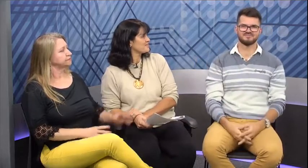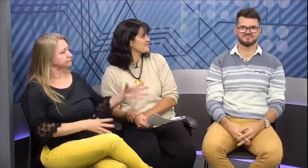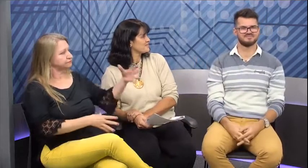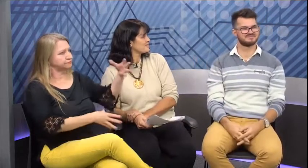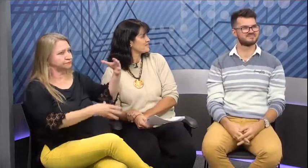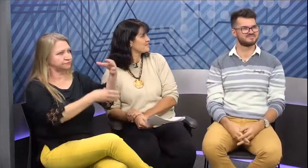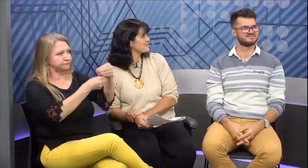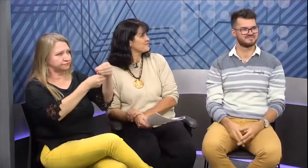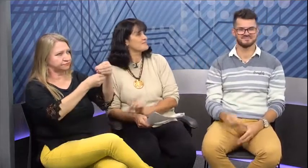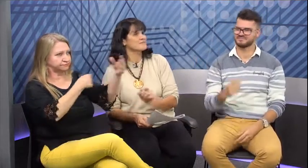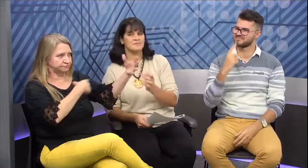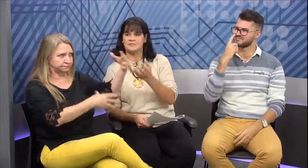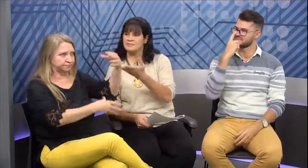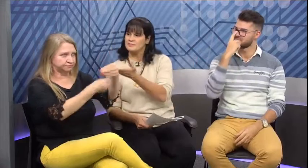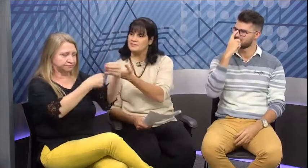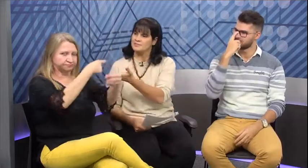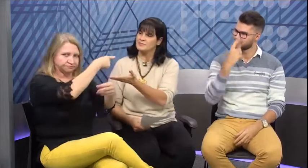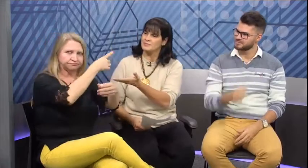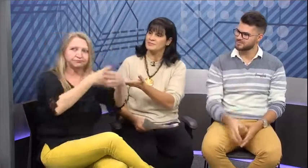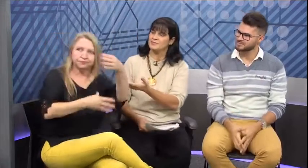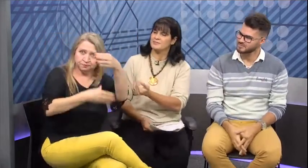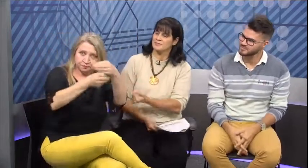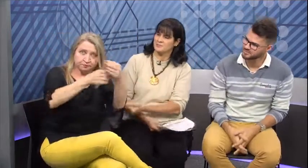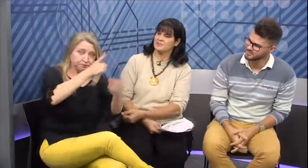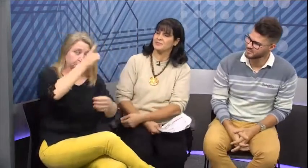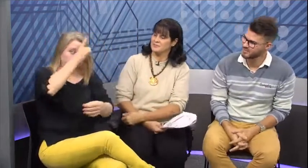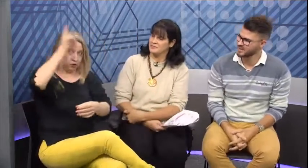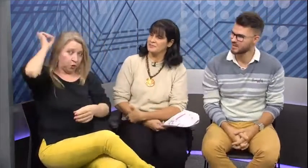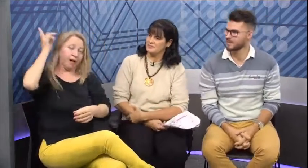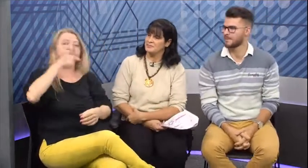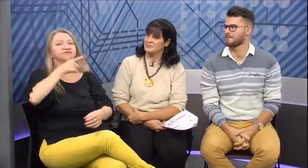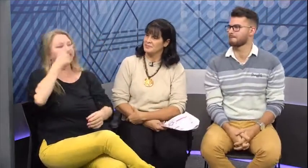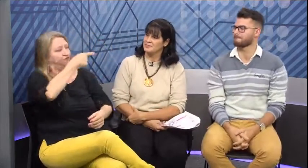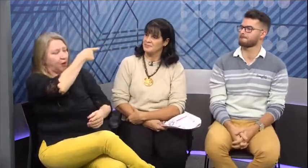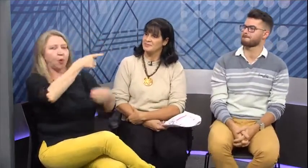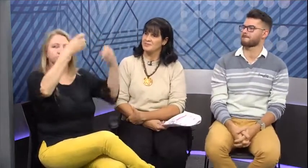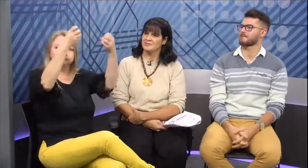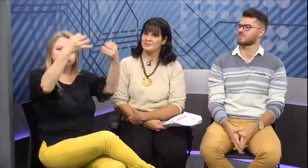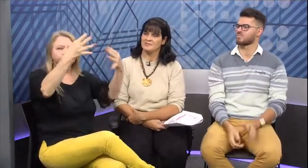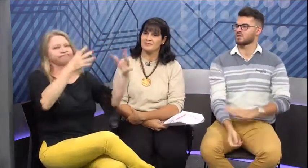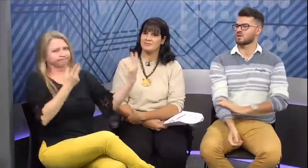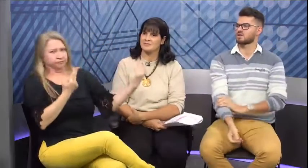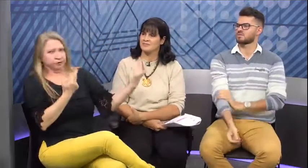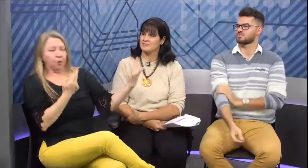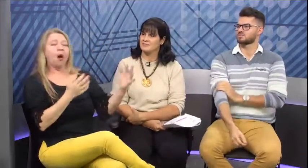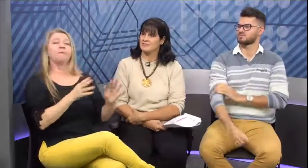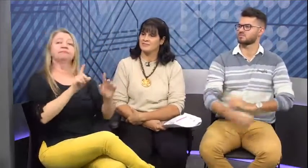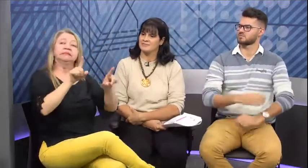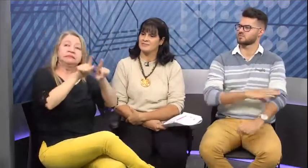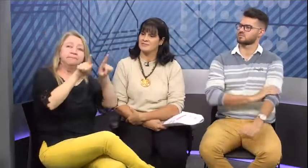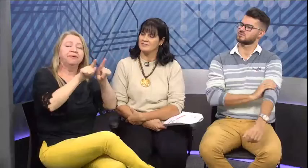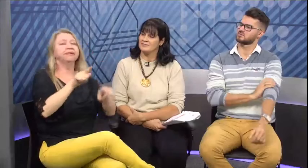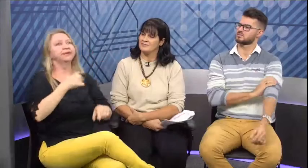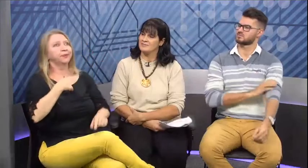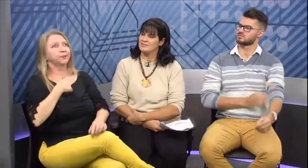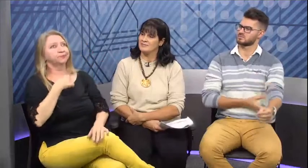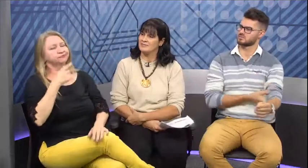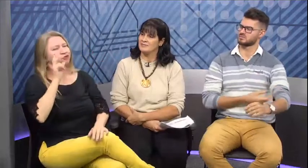seu caminho. Eu só gostaria de complementar o que o Douglas disse, né? Eu também tenho a mesma